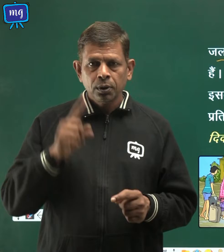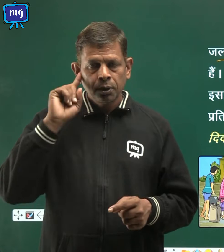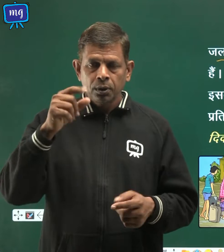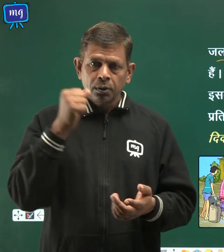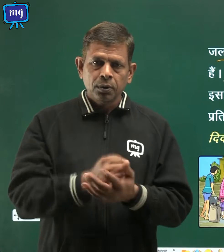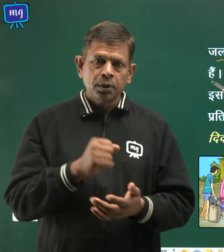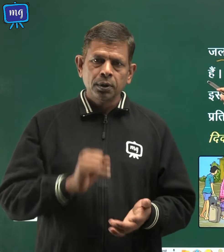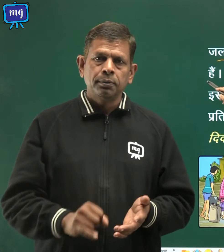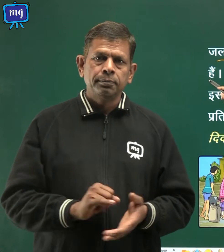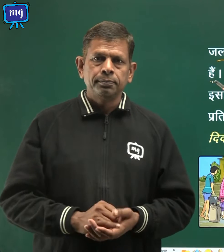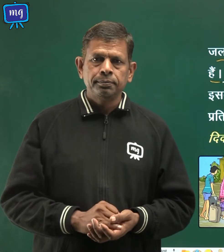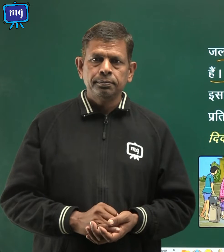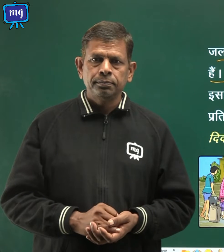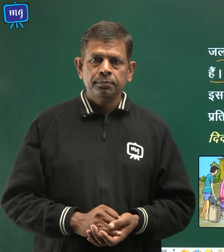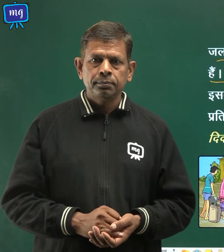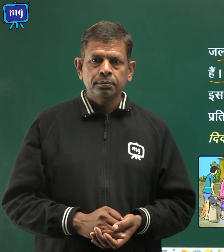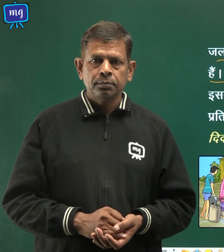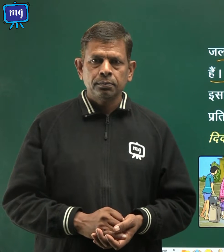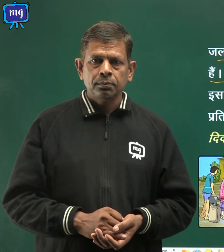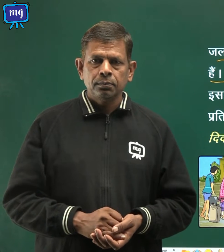अनिवार्य है।